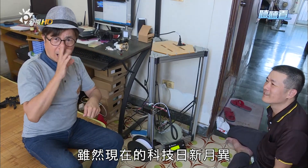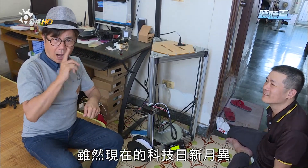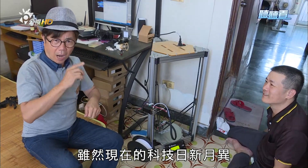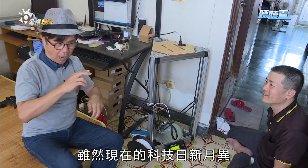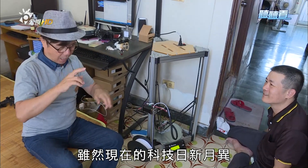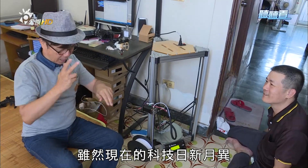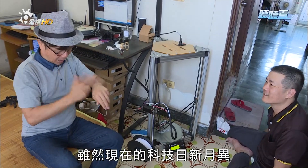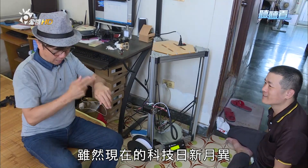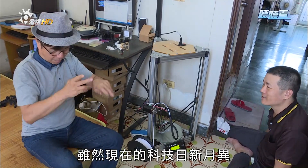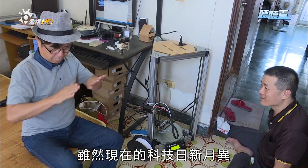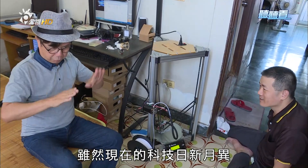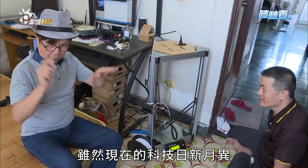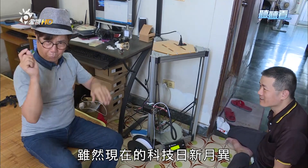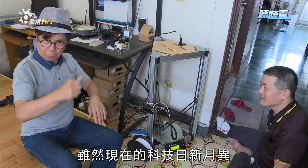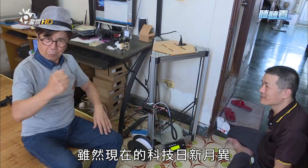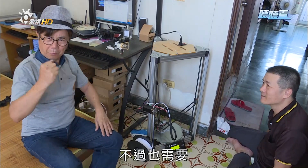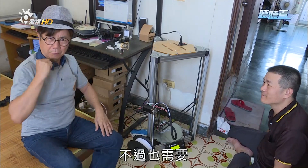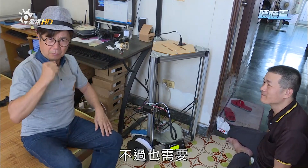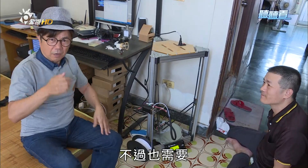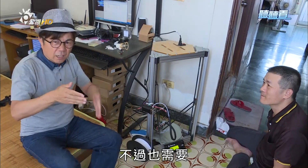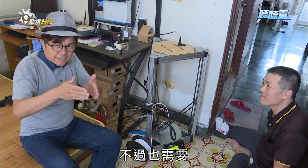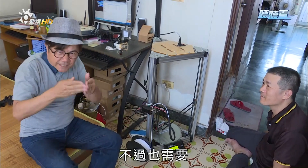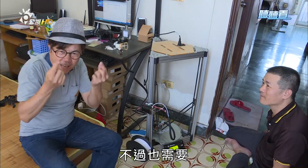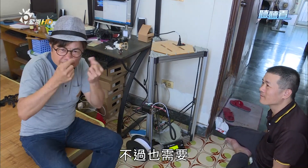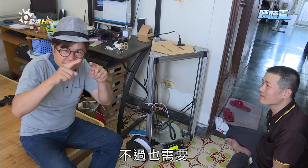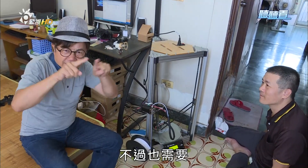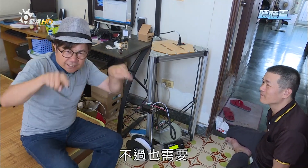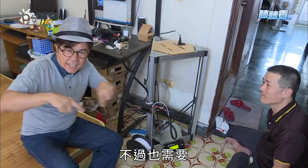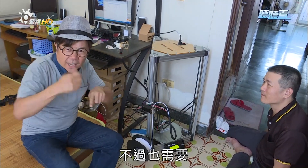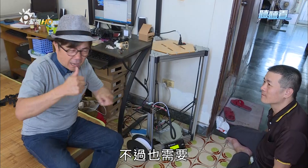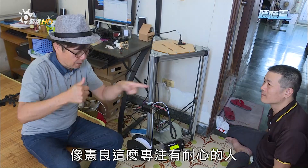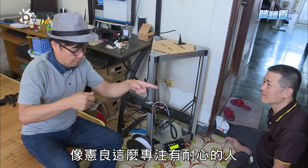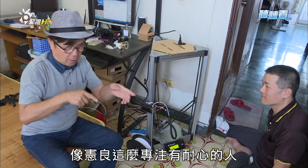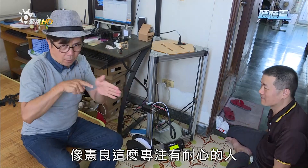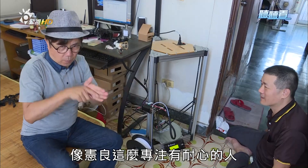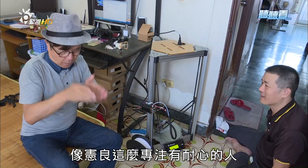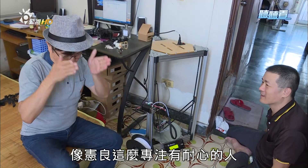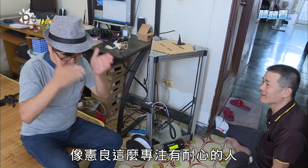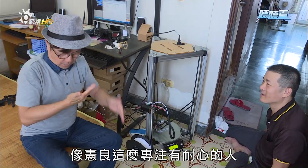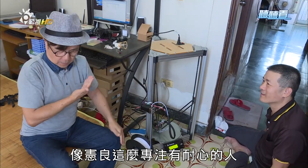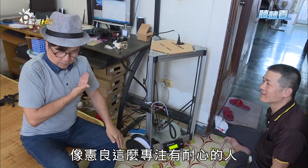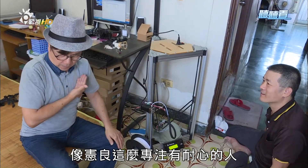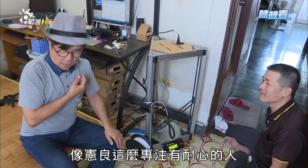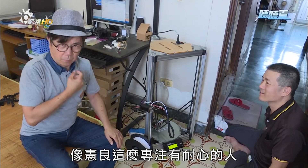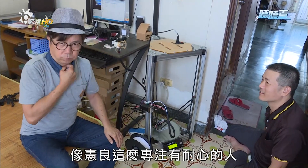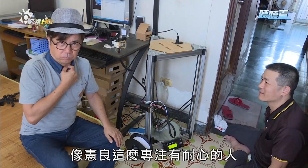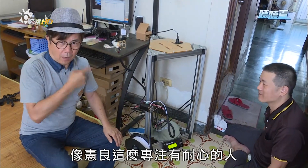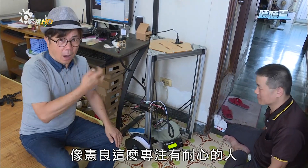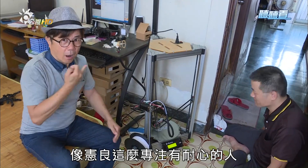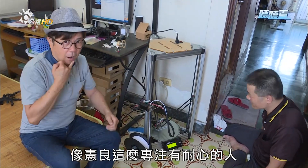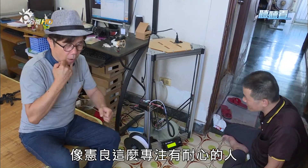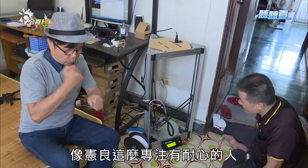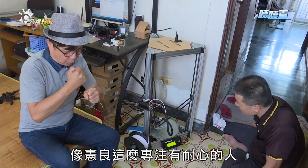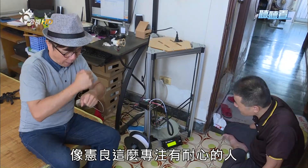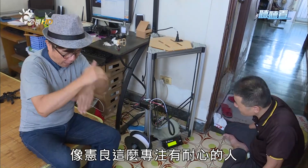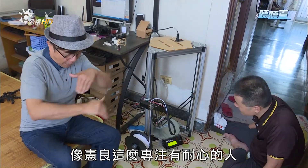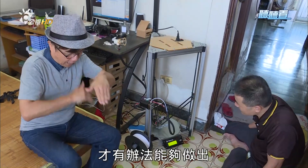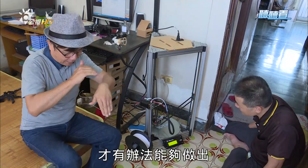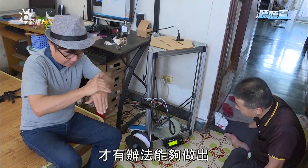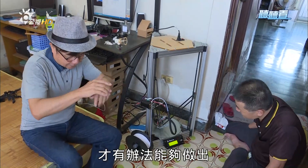日新月异啊，不过呢也需要像宪良这么专注有耐心的人才有办